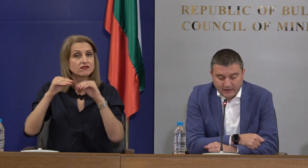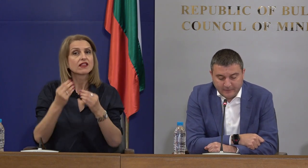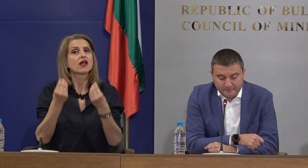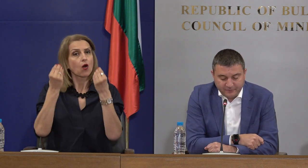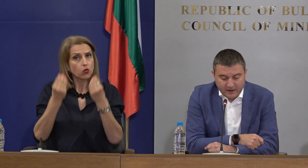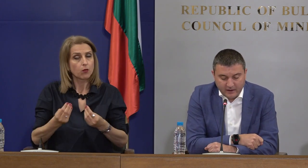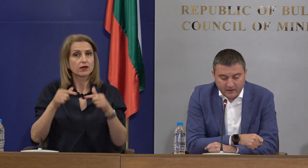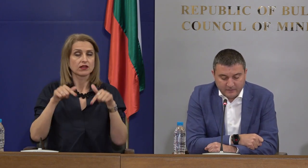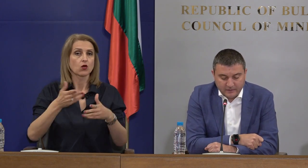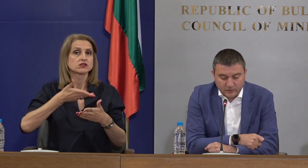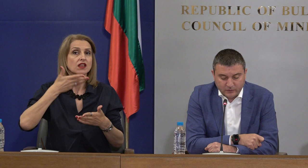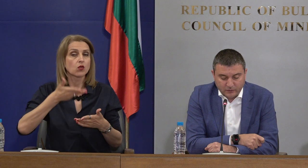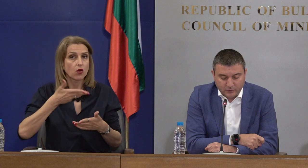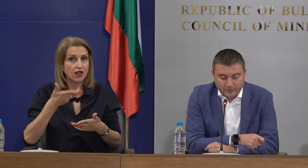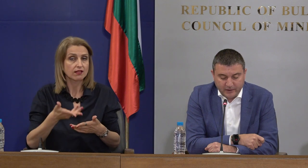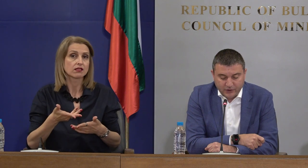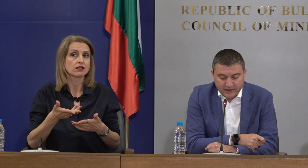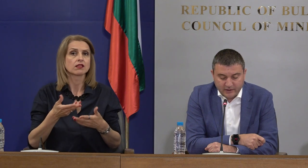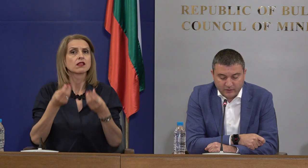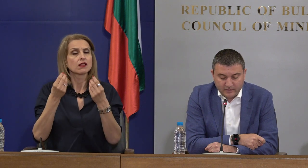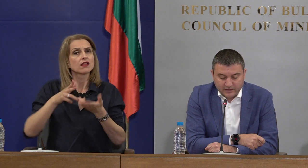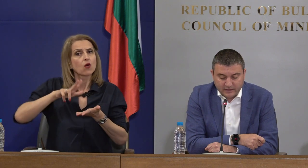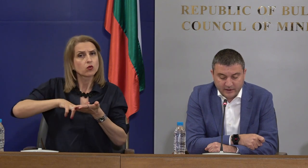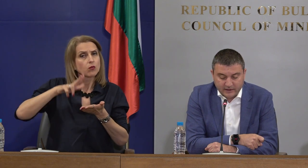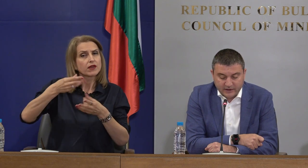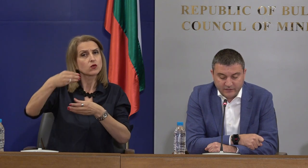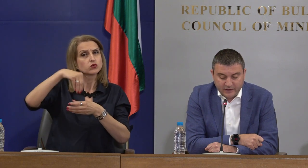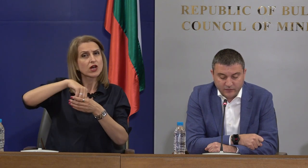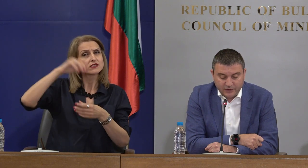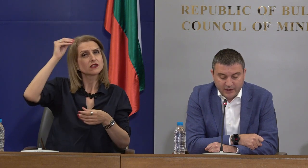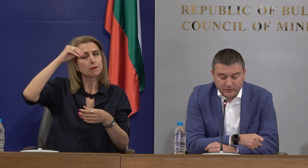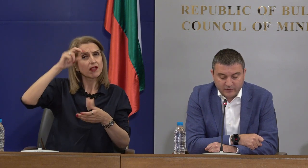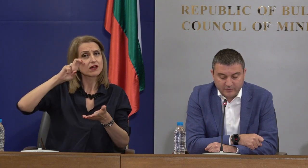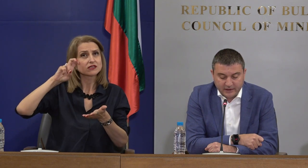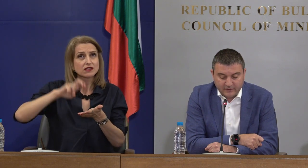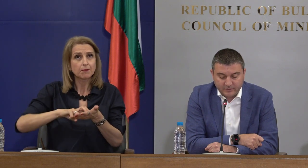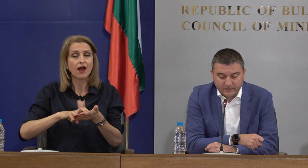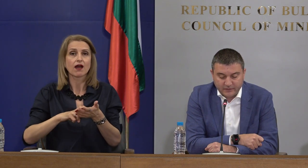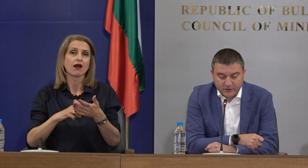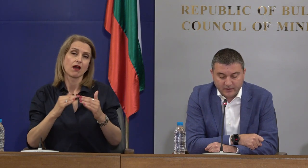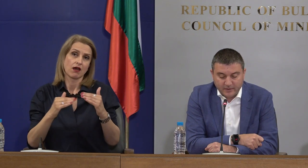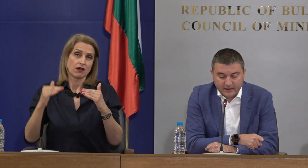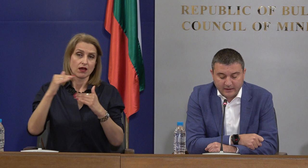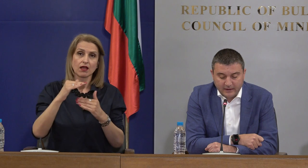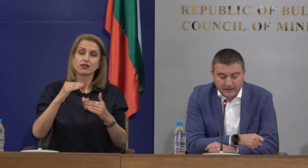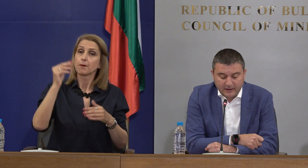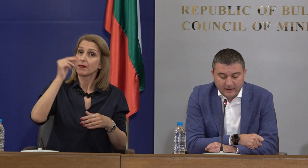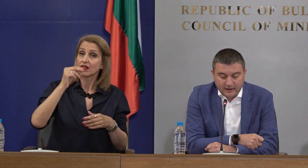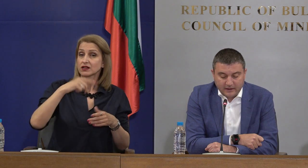доклад, да одобри участието на Българската банка за развитие в увеличението на капитала на Първа инвестиционна